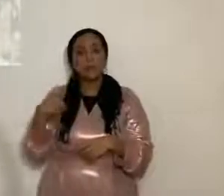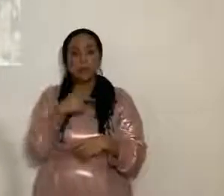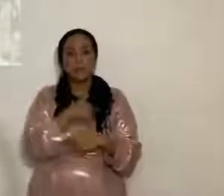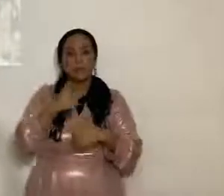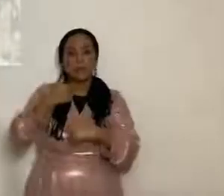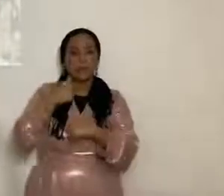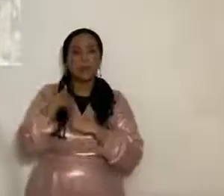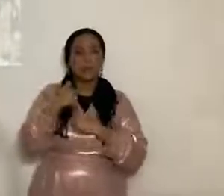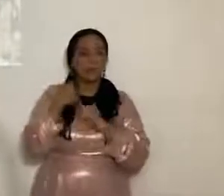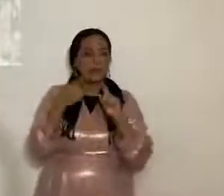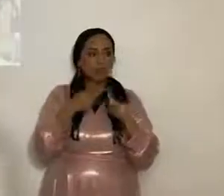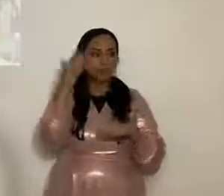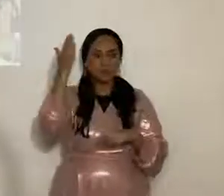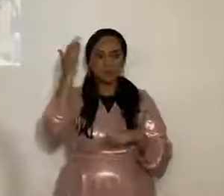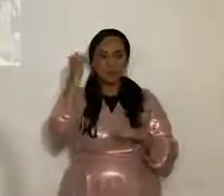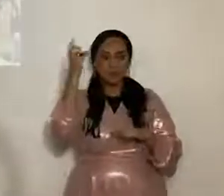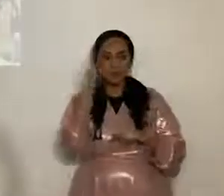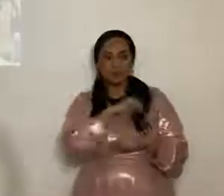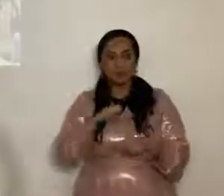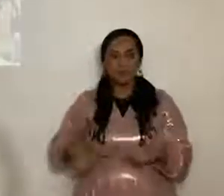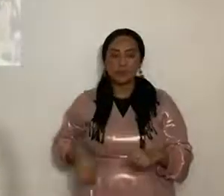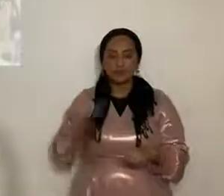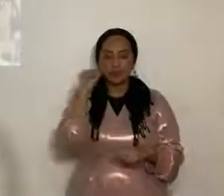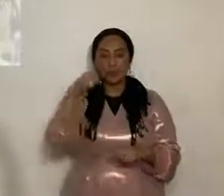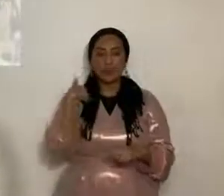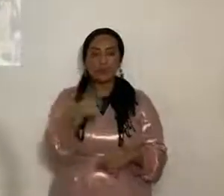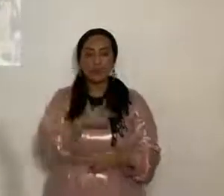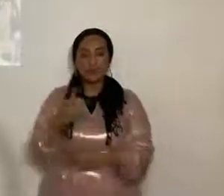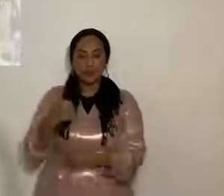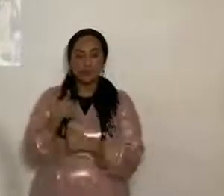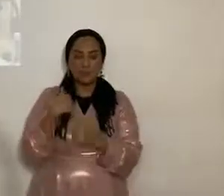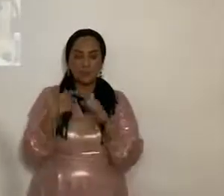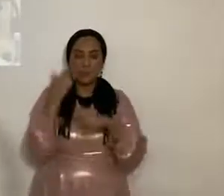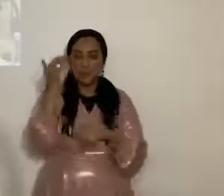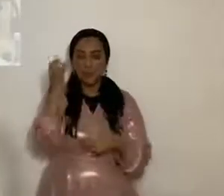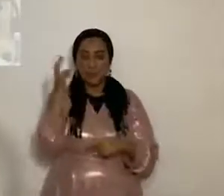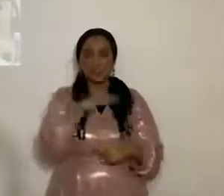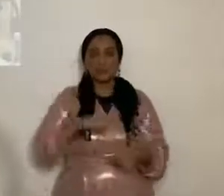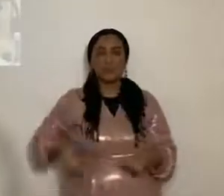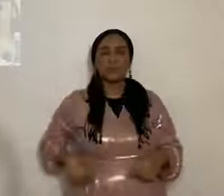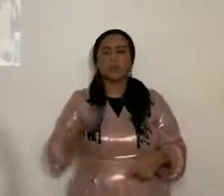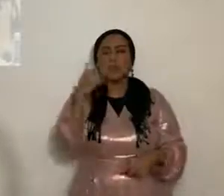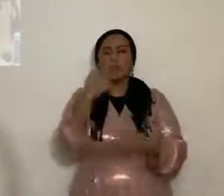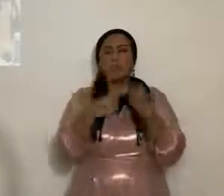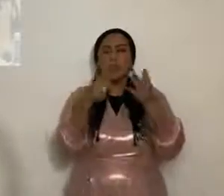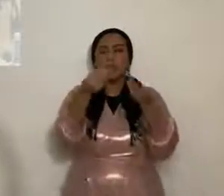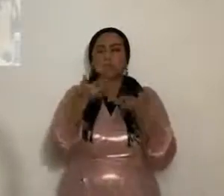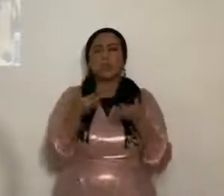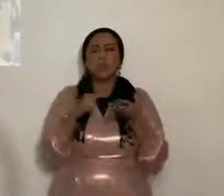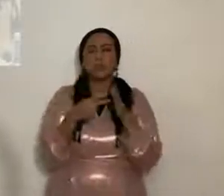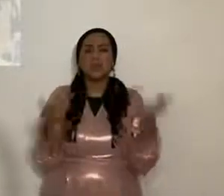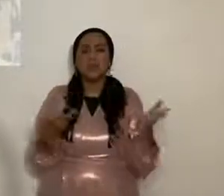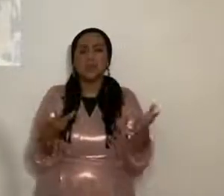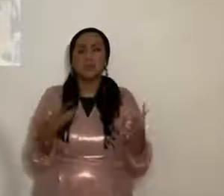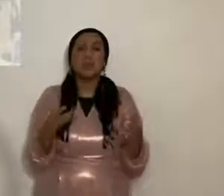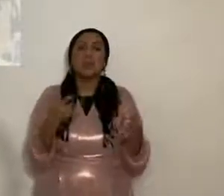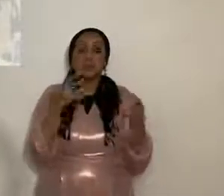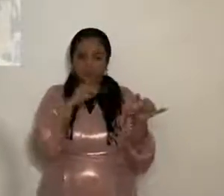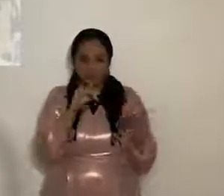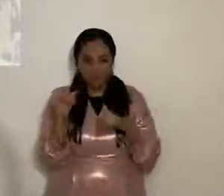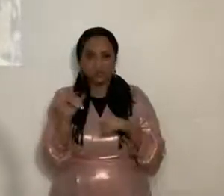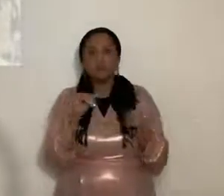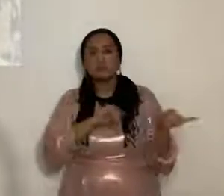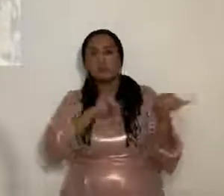soldados de Yahshua HaMashiach. ¿Sí? Somos soldados de Yahshua HaMashiach. Pero Roe, ¿qué me quiere decir con eso? Que eso mismo